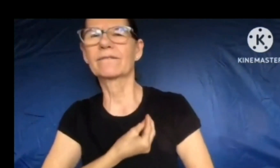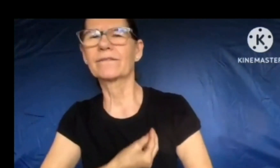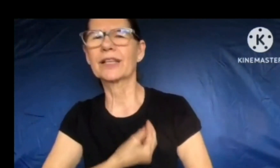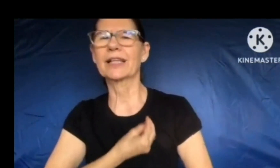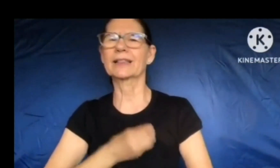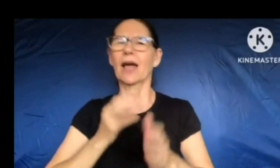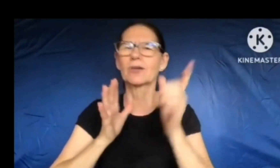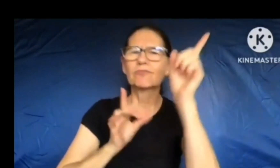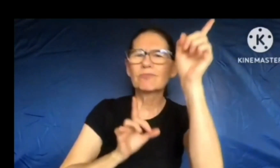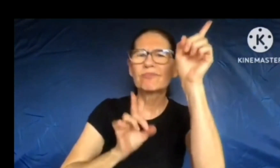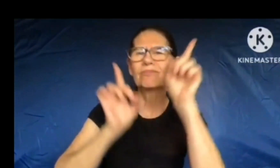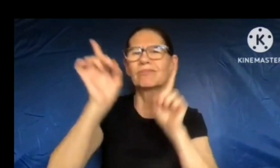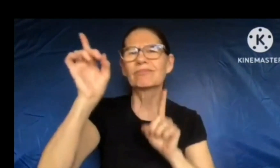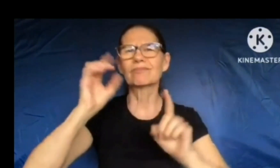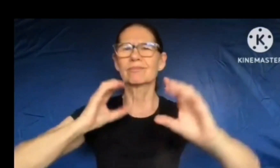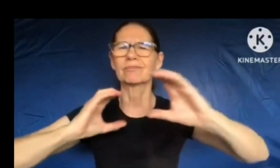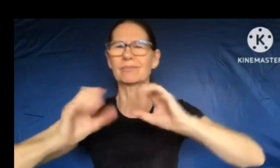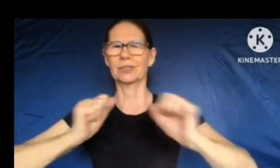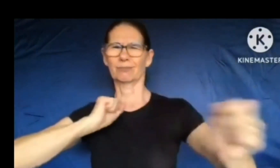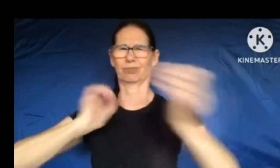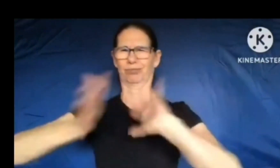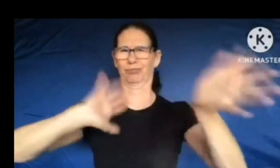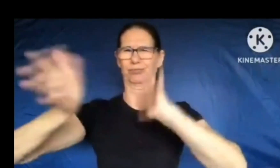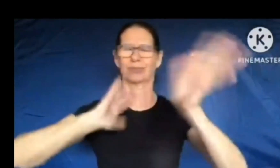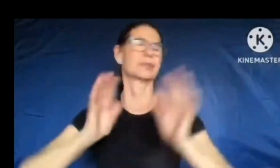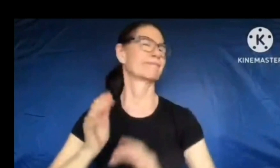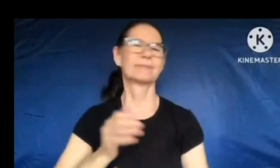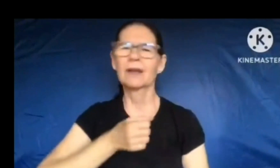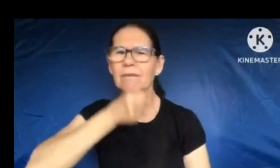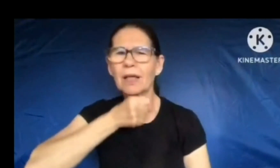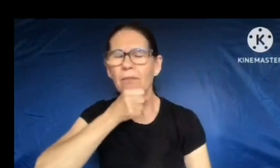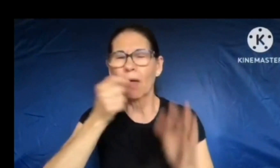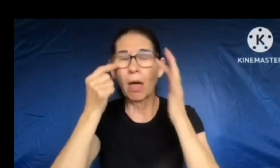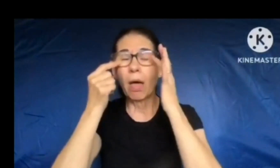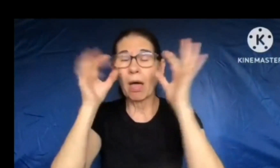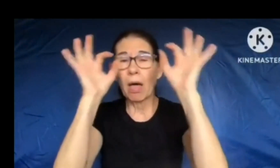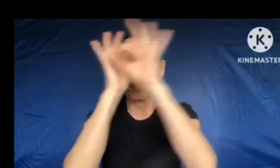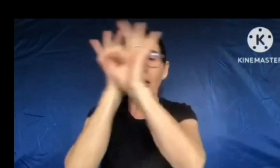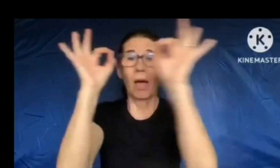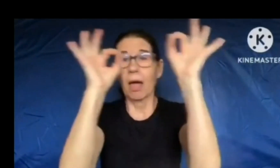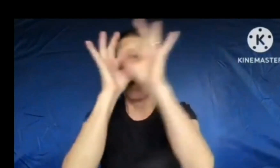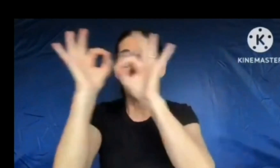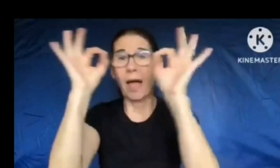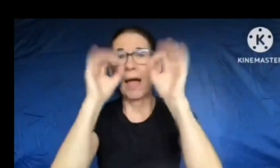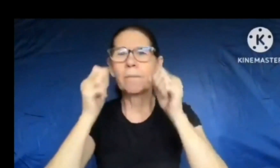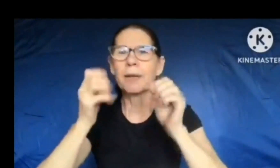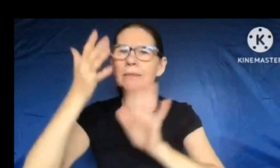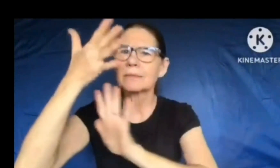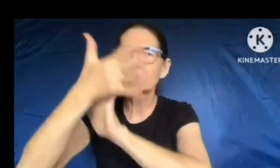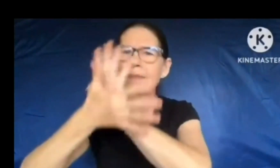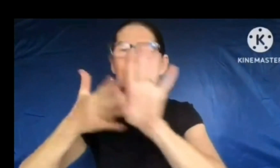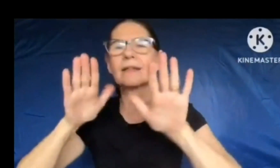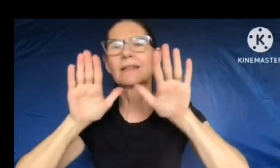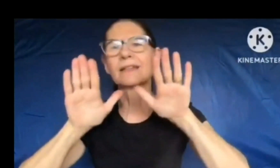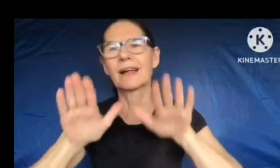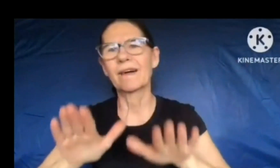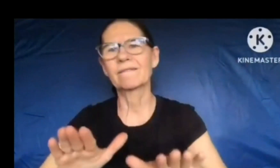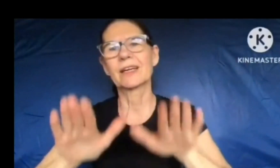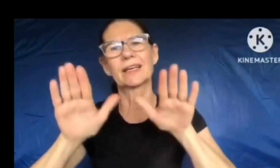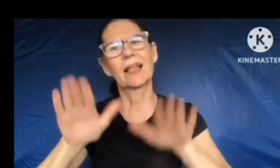mas devagar, com muita paciência. Se você faz rápido, o surdo ele se perde, ele